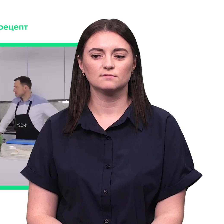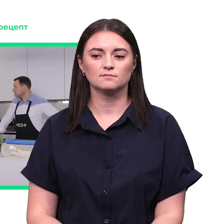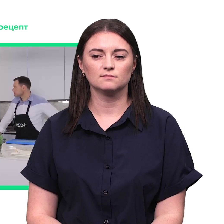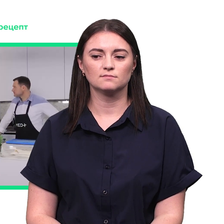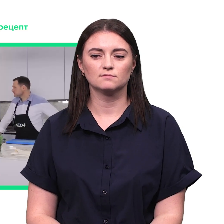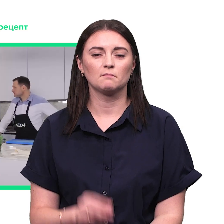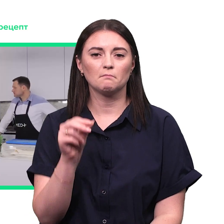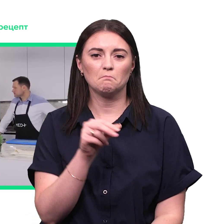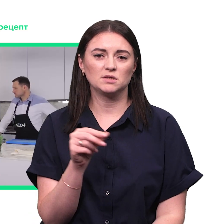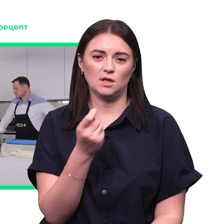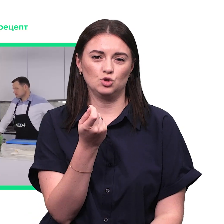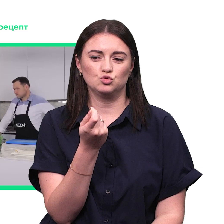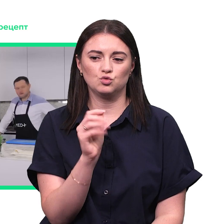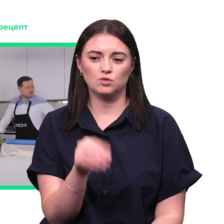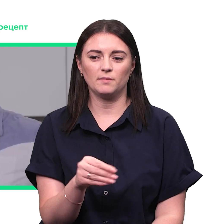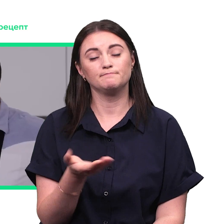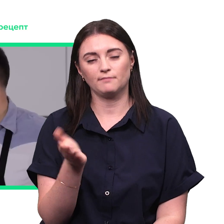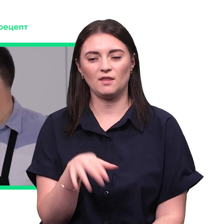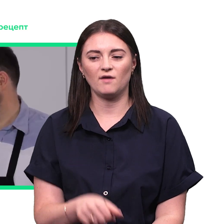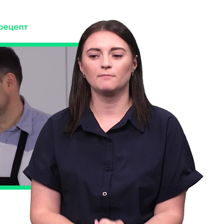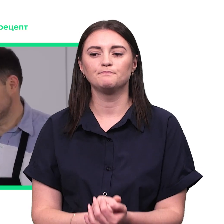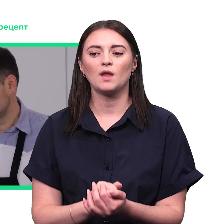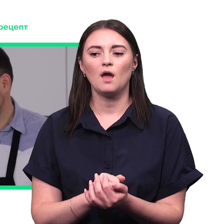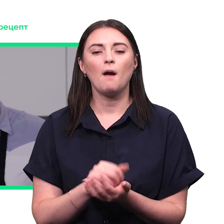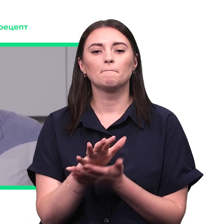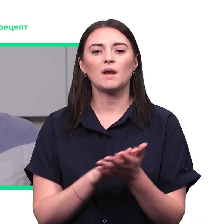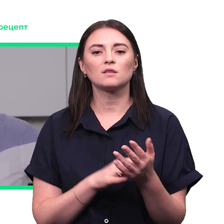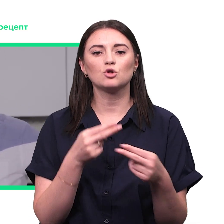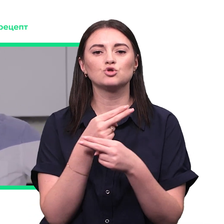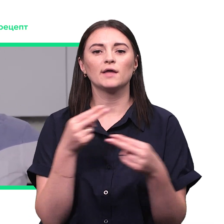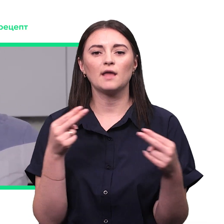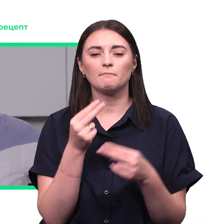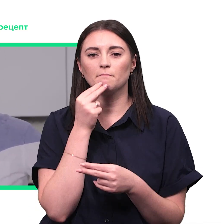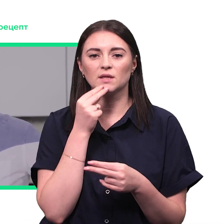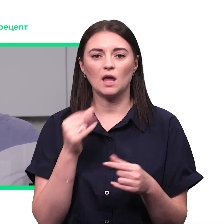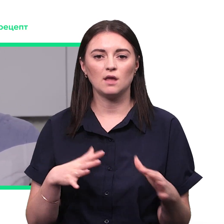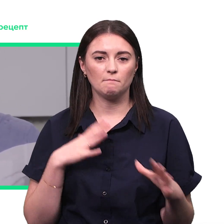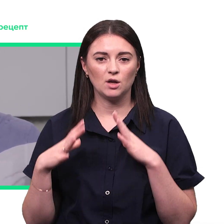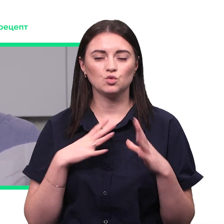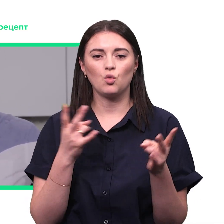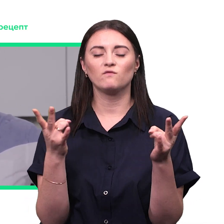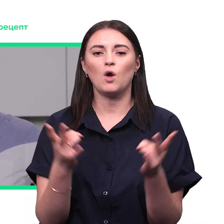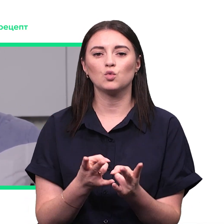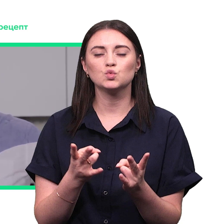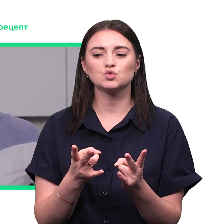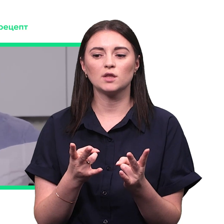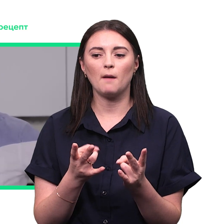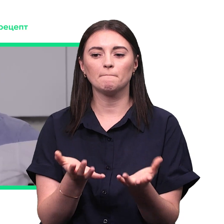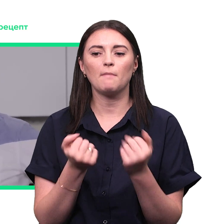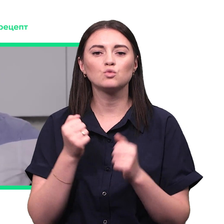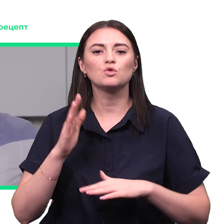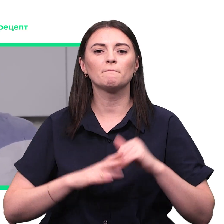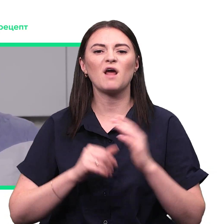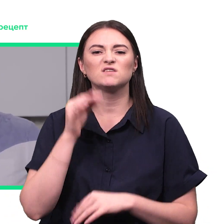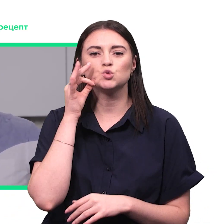Я посадил чуть-чуть. Продолжая тему питания при тренировках, нужно получить